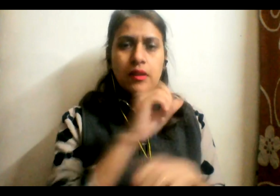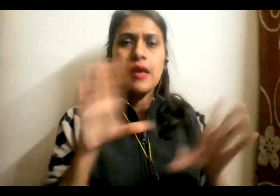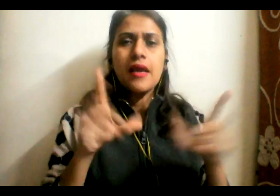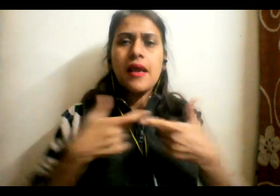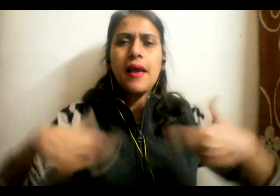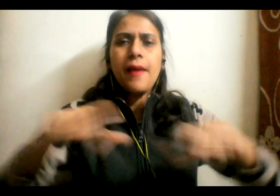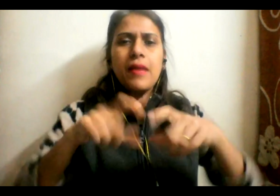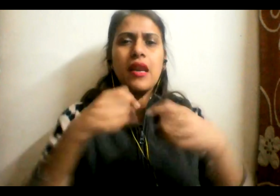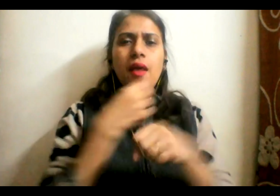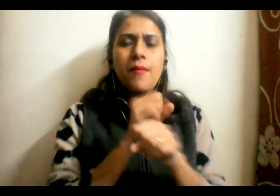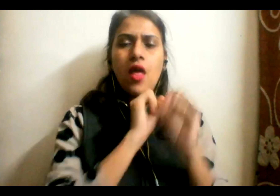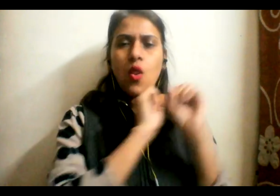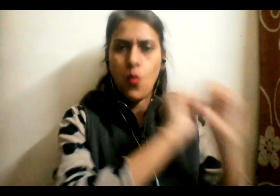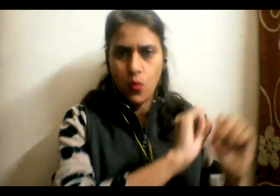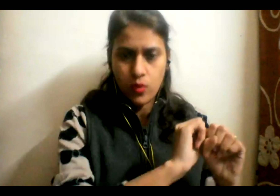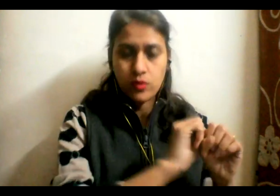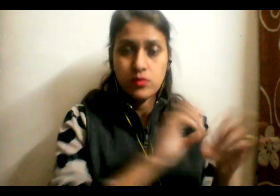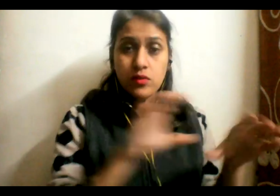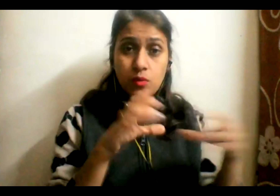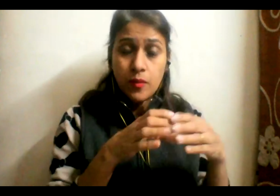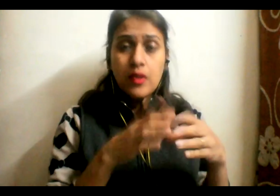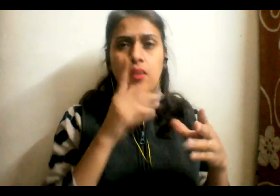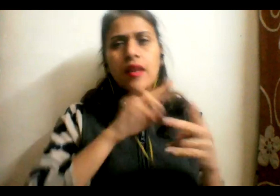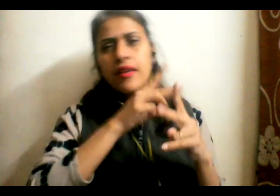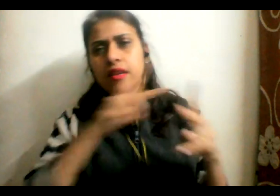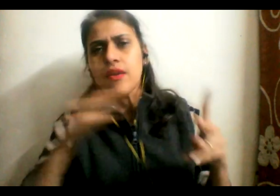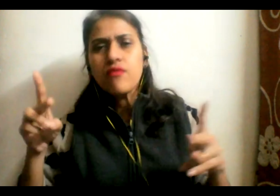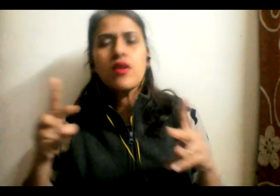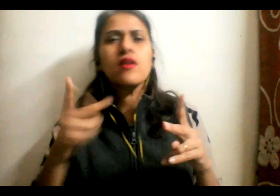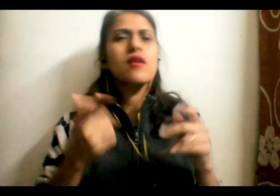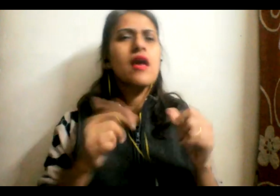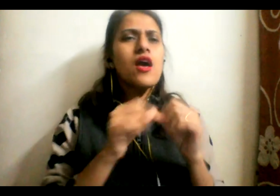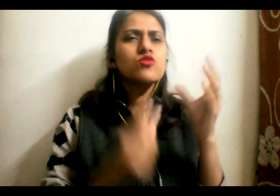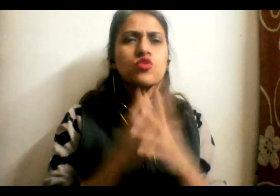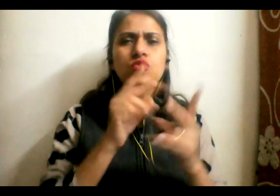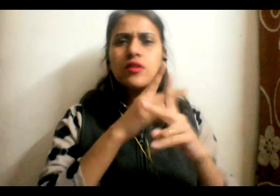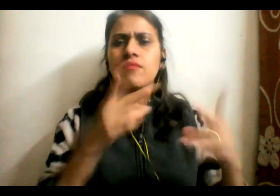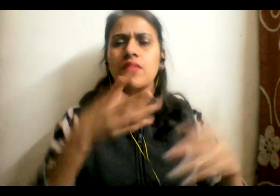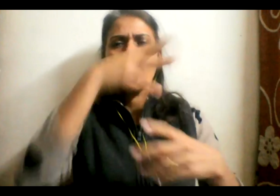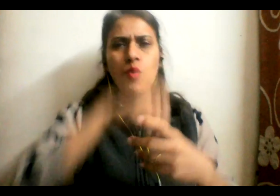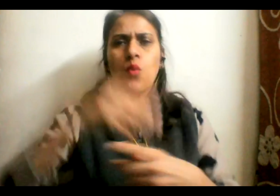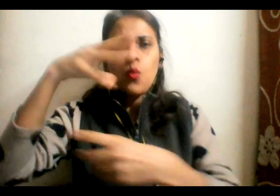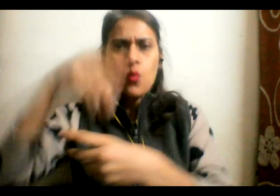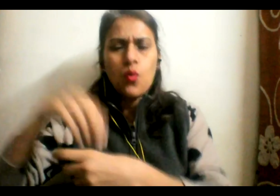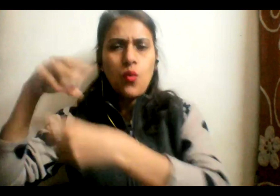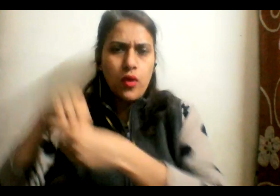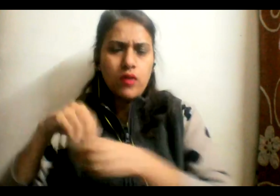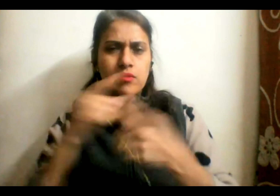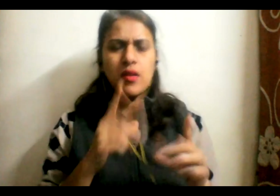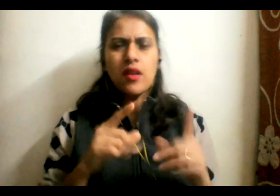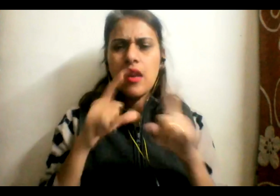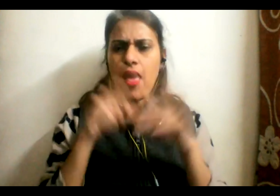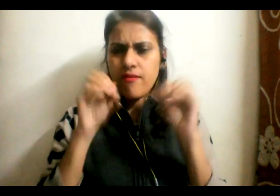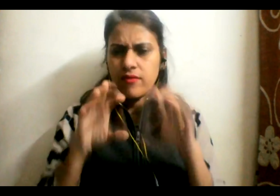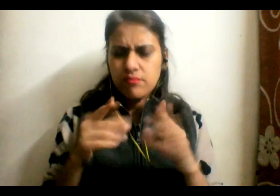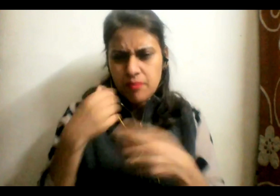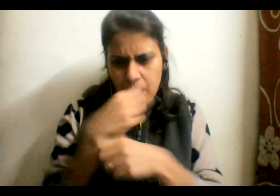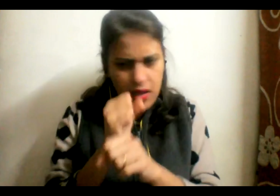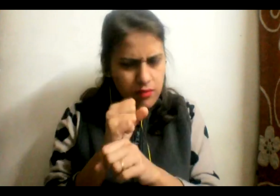कोल कमेटी, और उसमें और सारे इंस्टीट्यूशंस को एंगेज किया गया. हर बार एक ड्राफ्ट आता था, फिर उसके ऊपर डिस्कशन होता